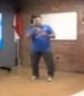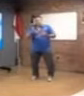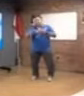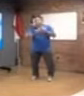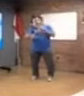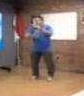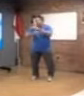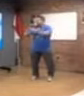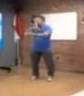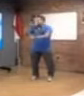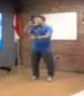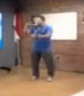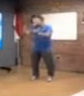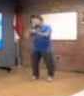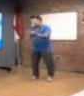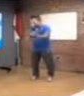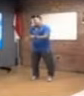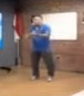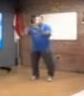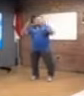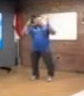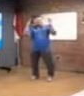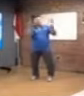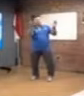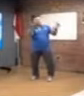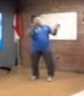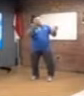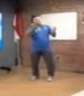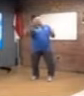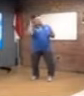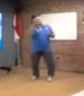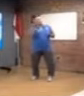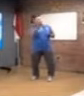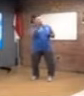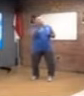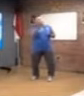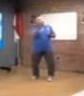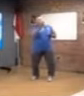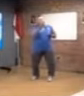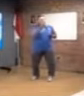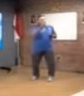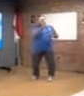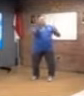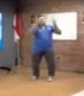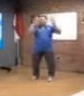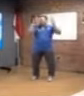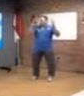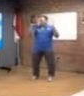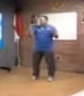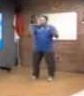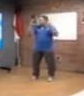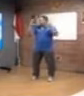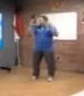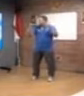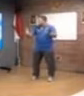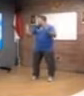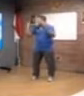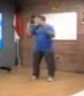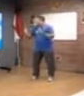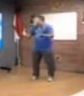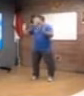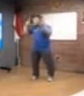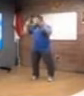gerakan dirangkai menjadi satu rangkaian gerakan yang menunjukkan jadi satu gerakan namanya gerakan